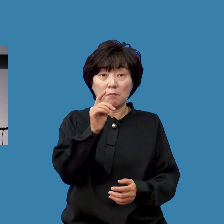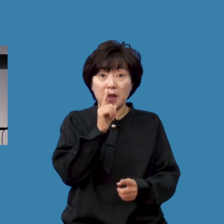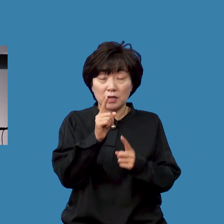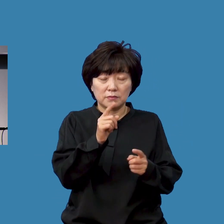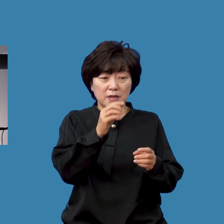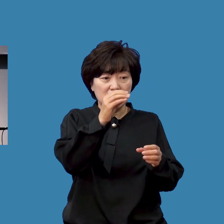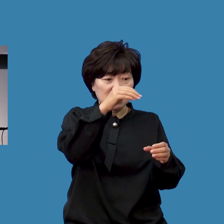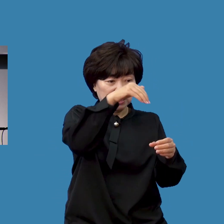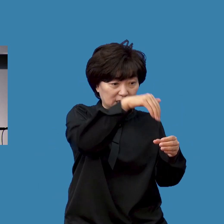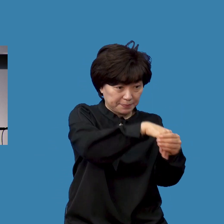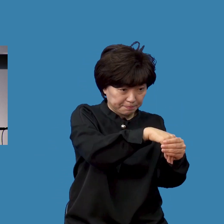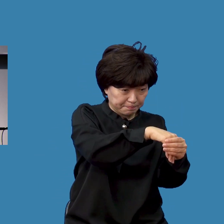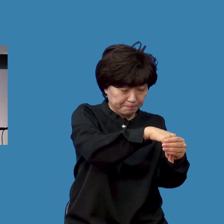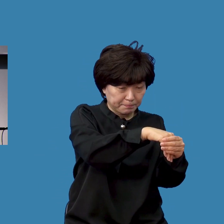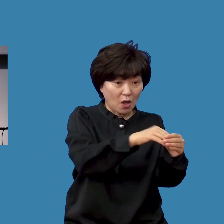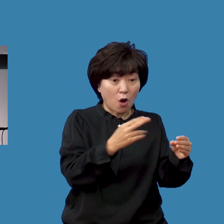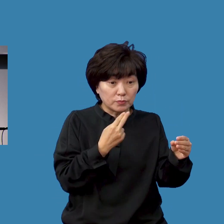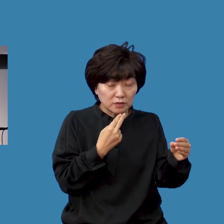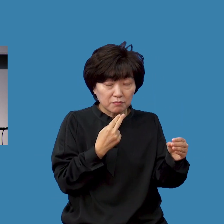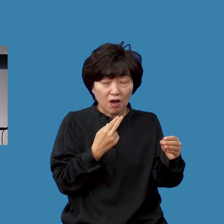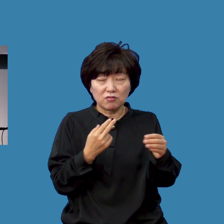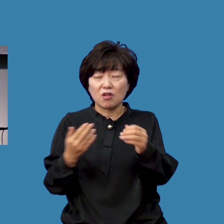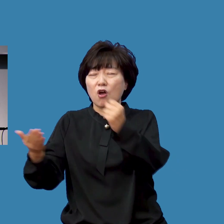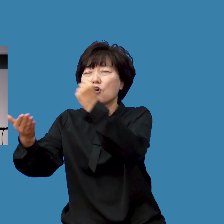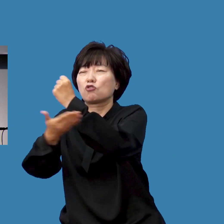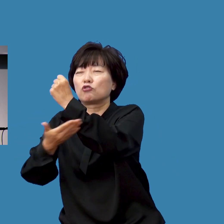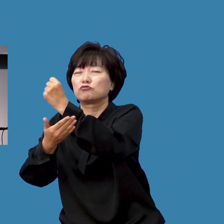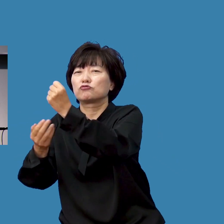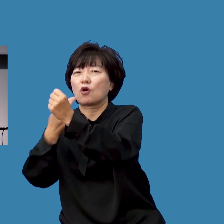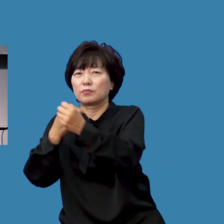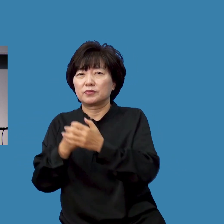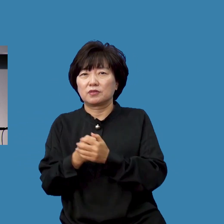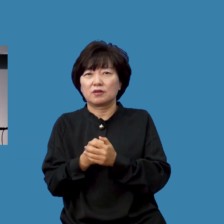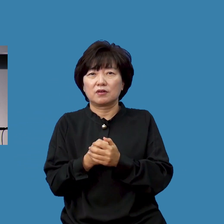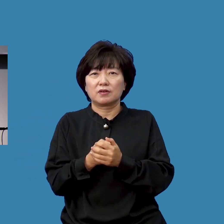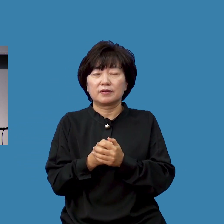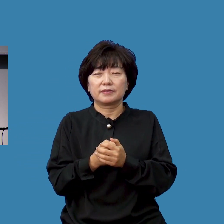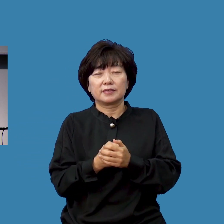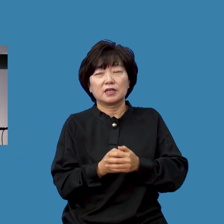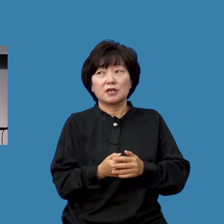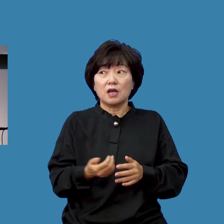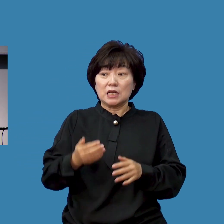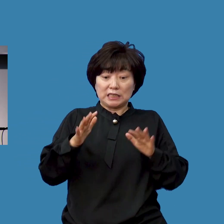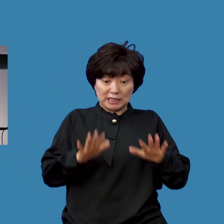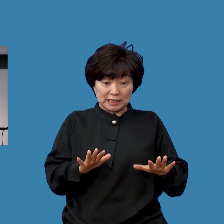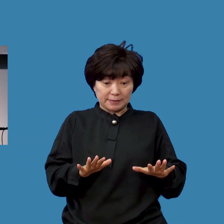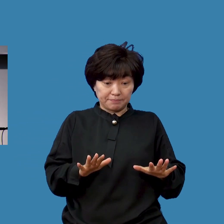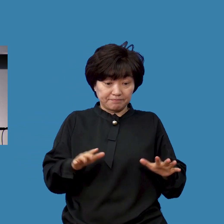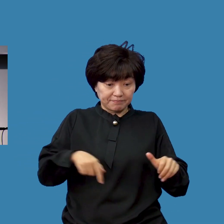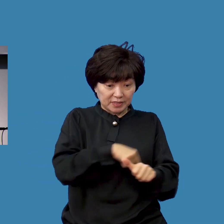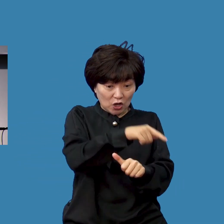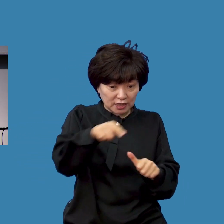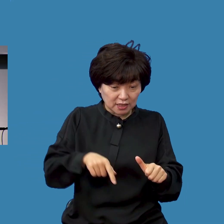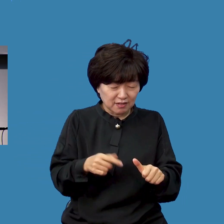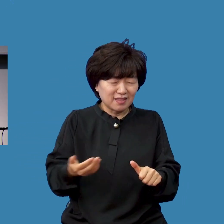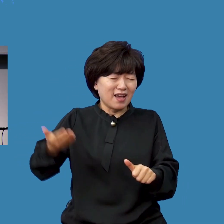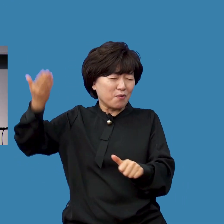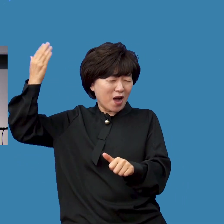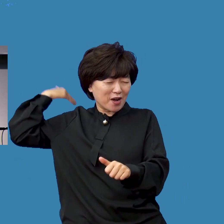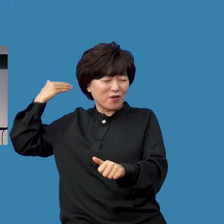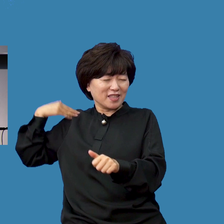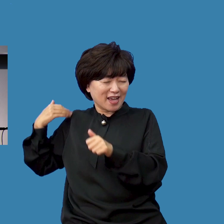처음 시작할 때도 말씀드렸지만 지금 여러분들이 맞이하고 있는 현재는 과거에 심으셨던 것들에 대한